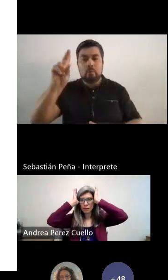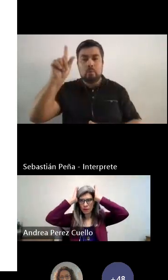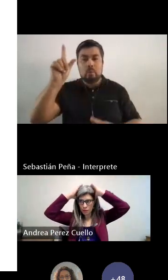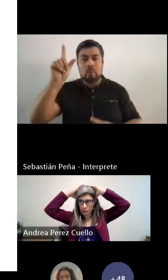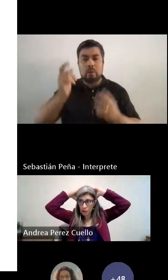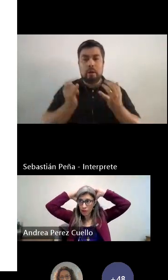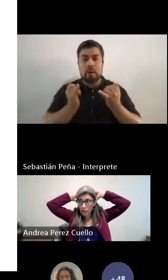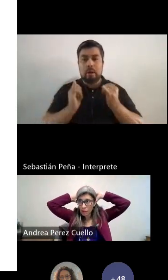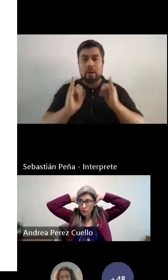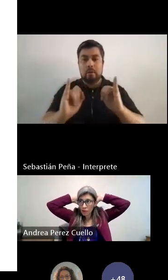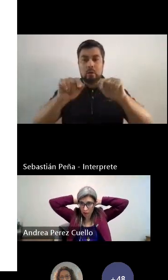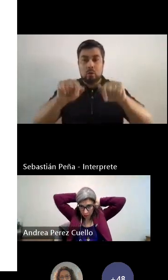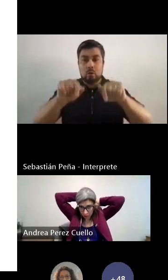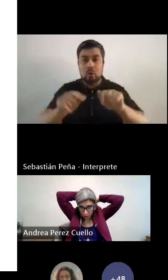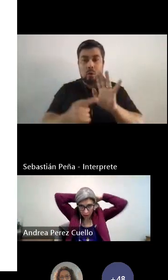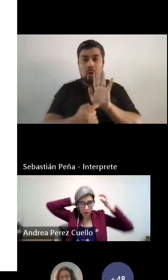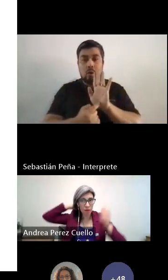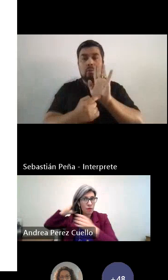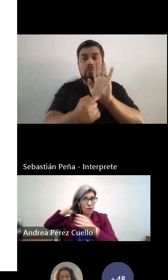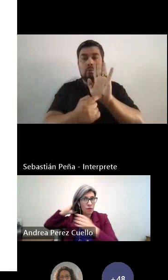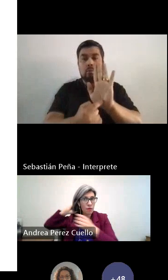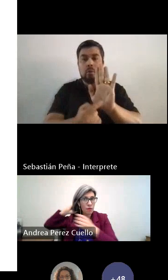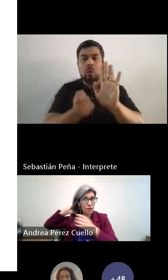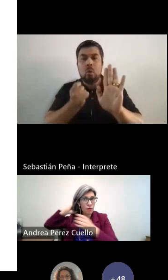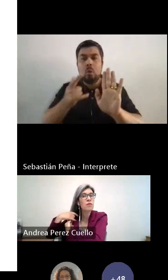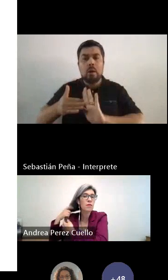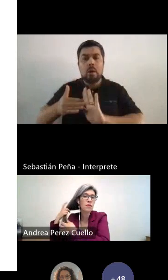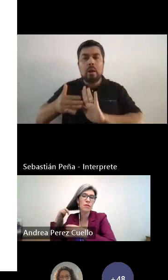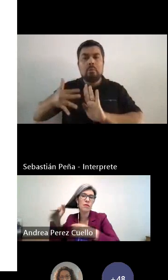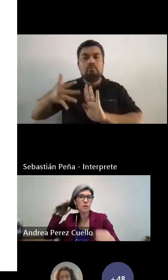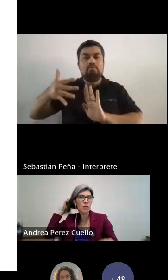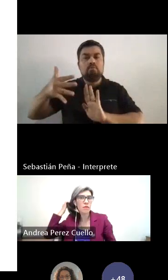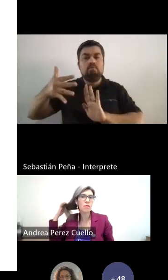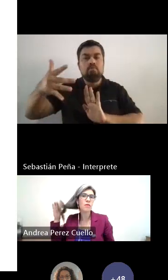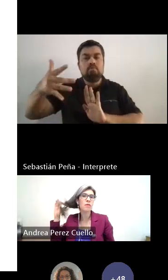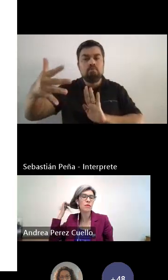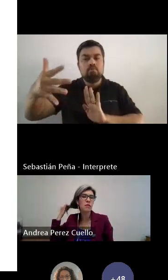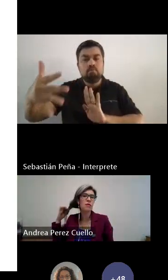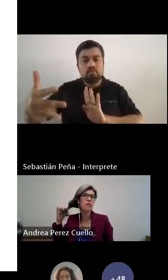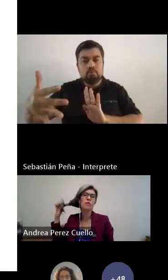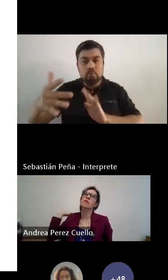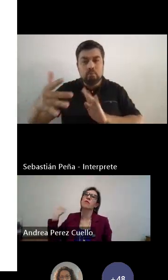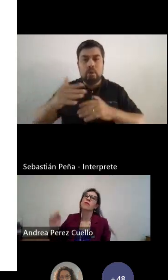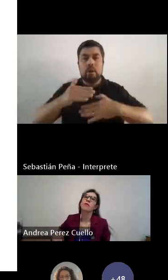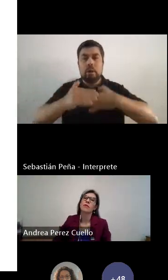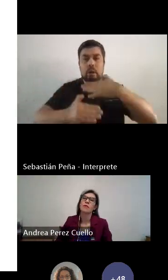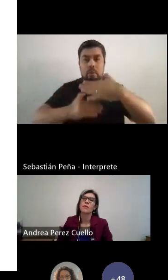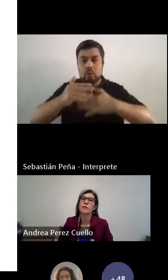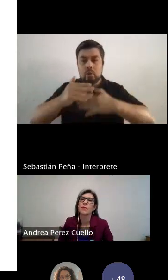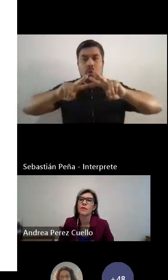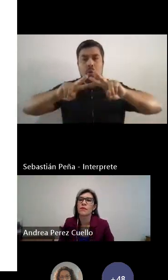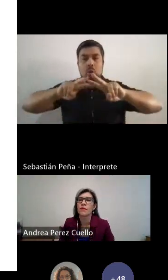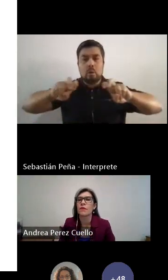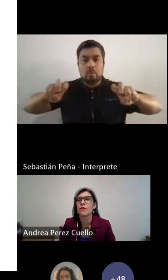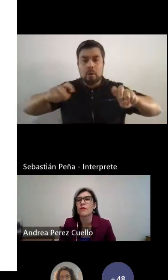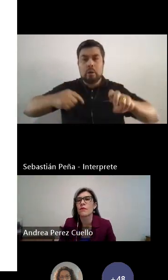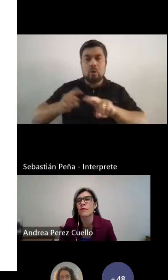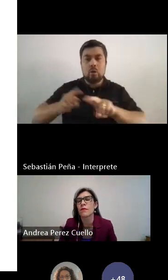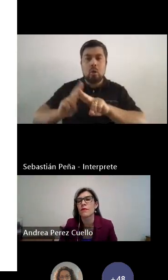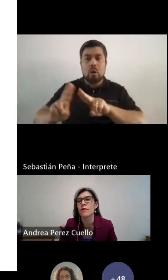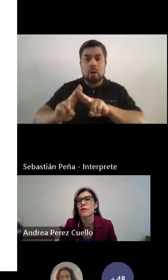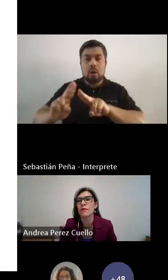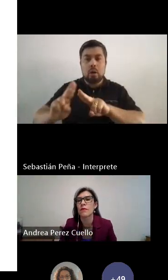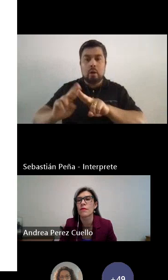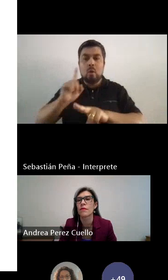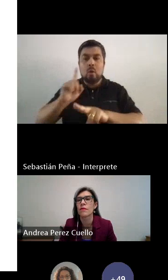presentar, cuál ha sido la trayectoria del proceso de investigación que he realizado durante los últimos años, para continuar